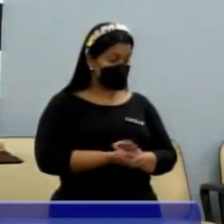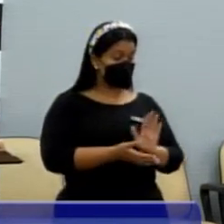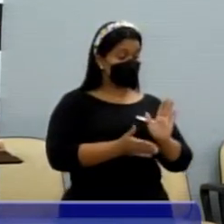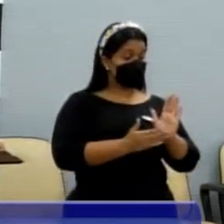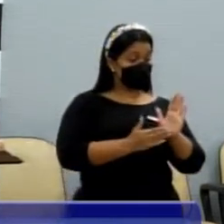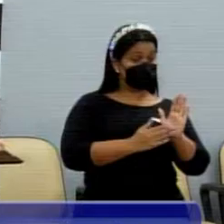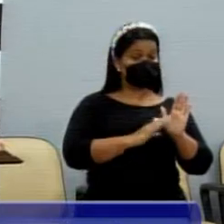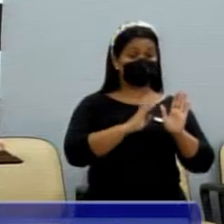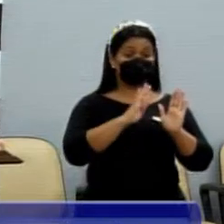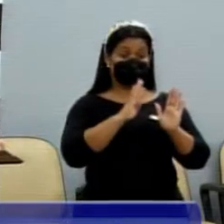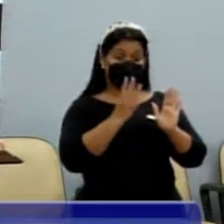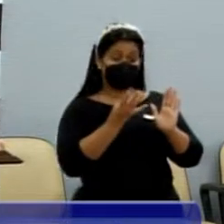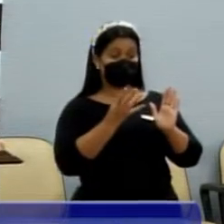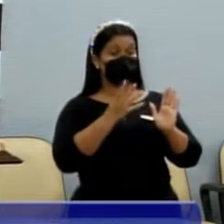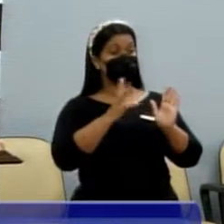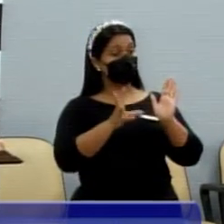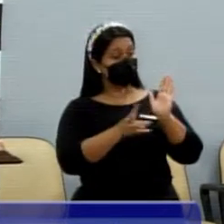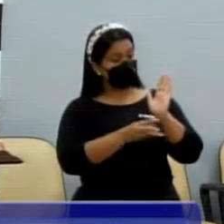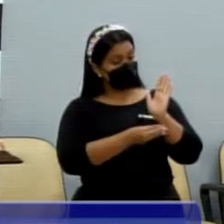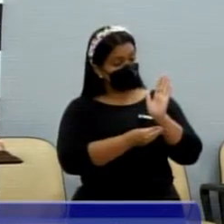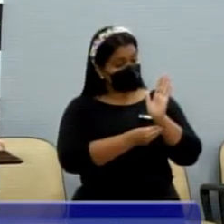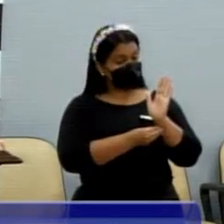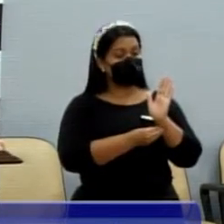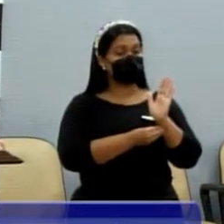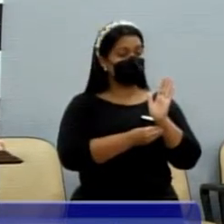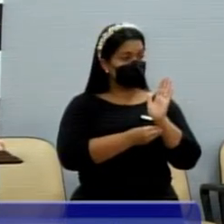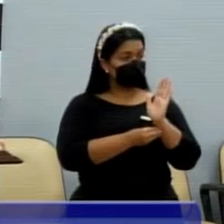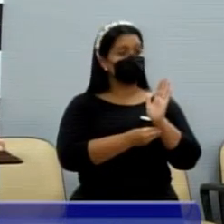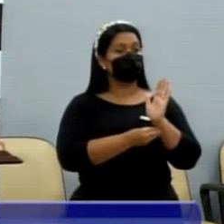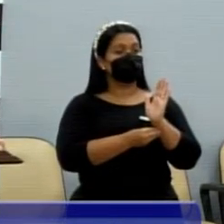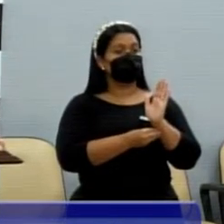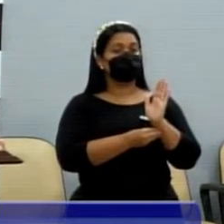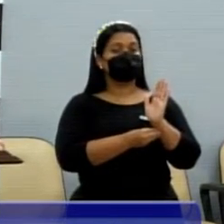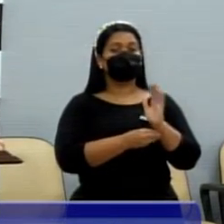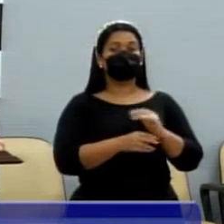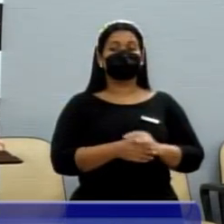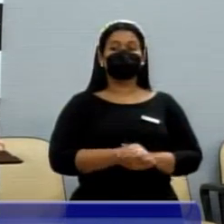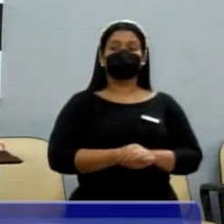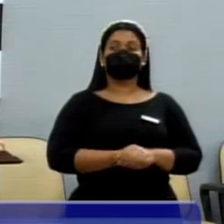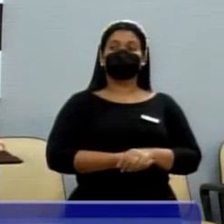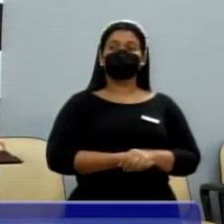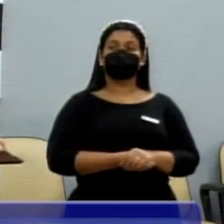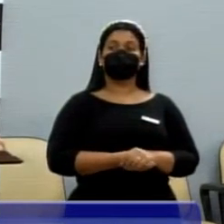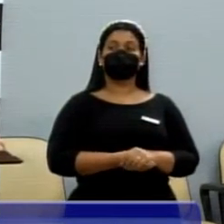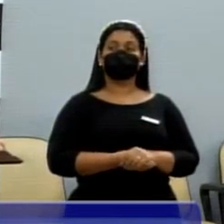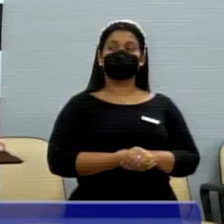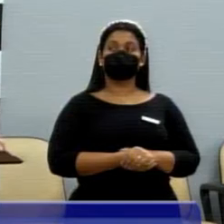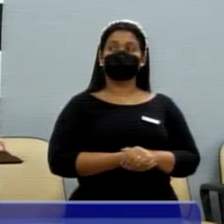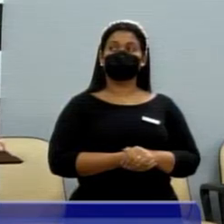as 16 horas depois fez uma Emenda buscam entendimento isso é válido é